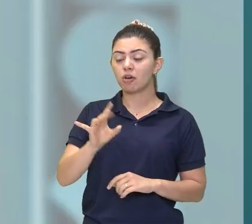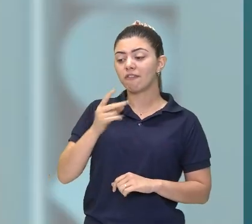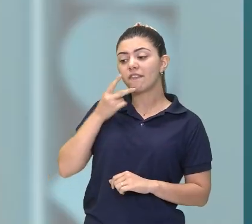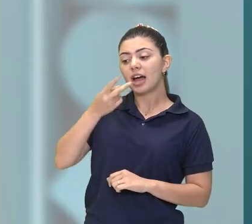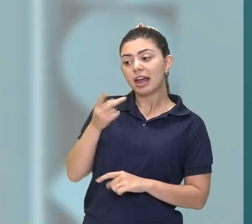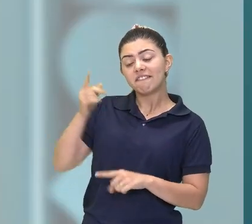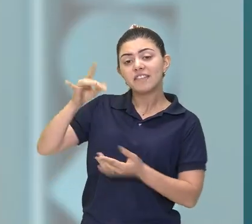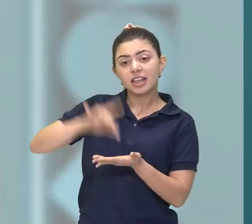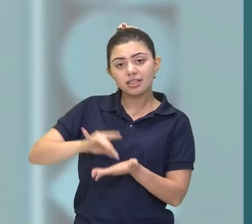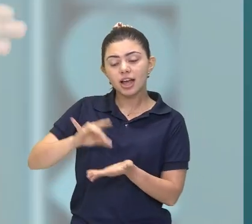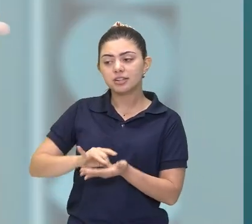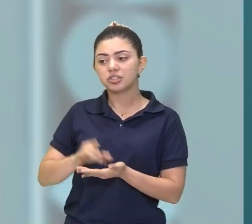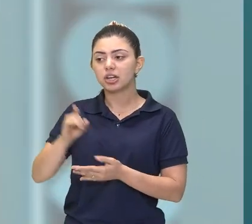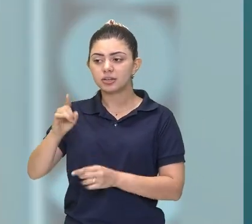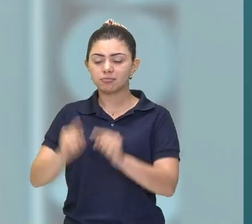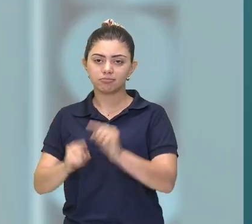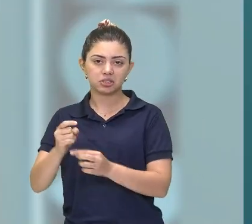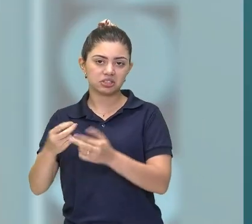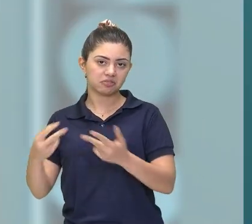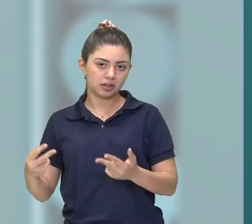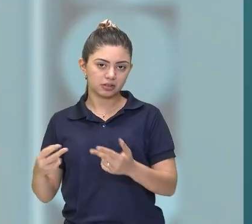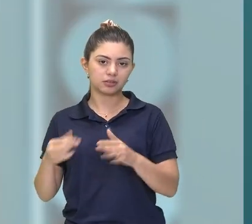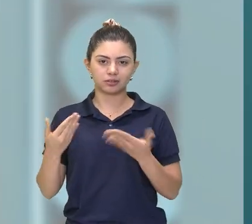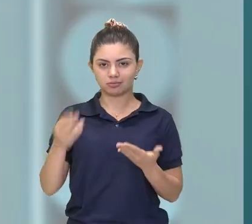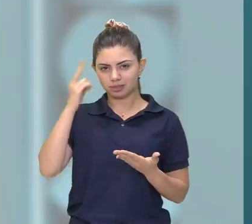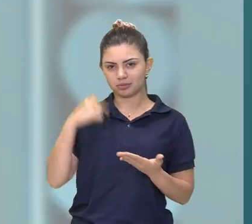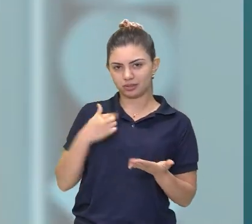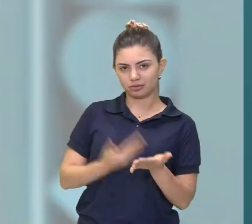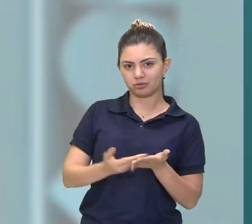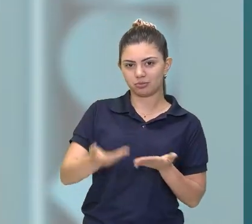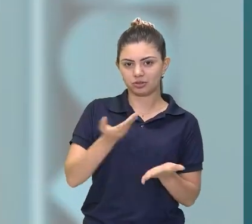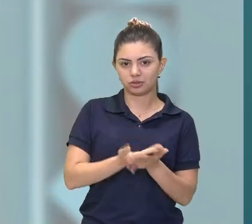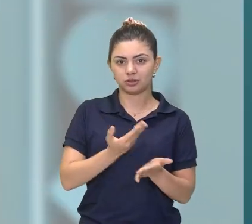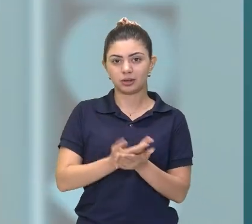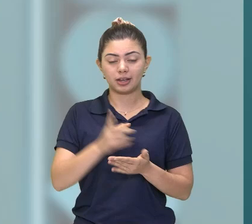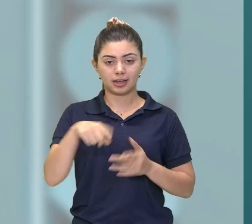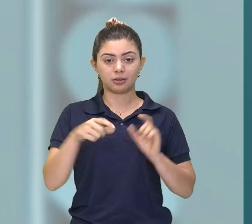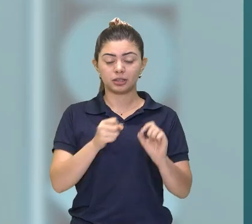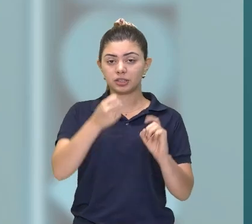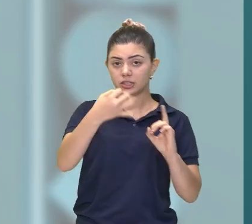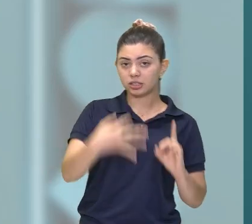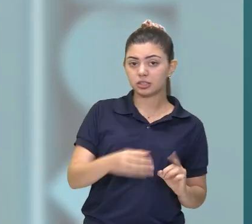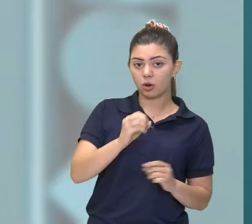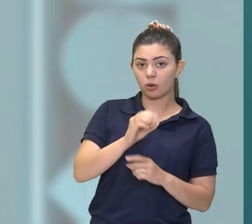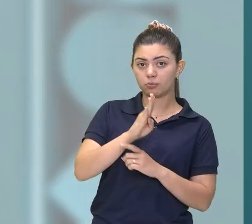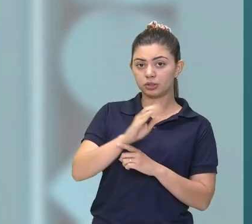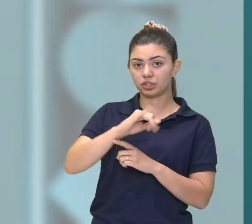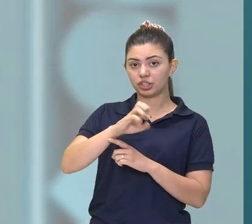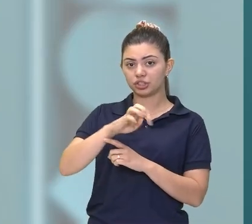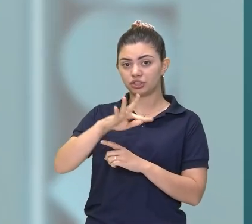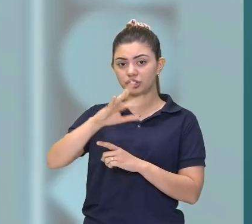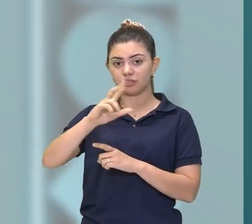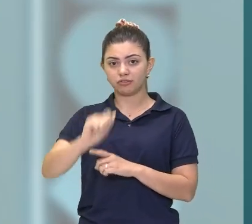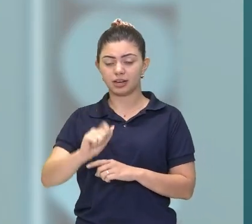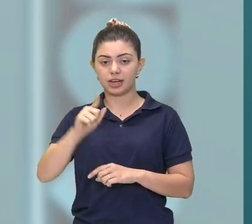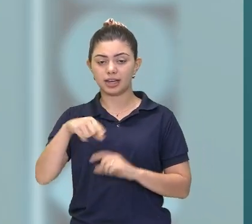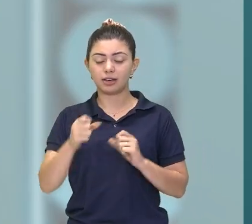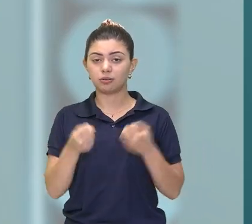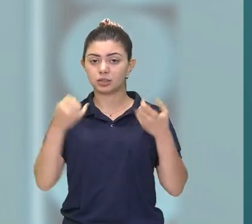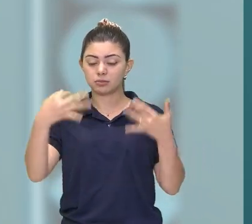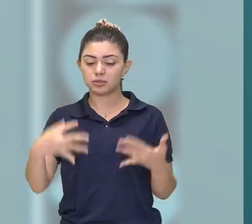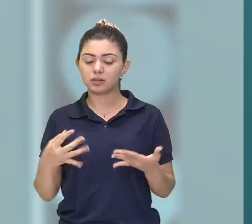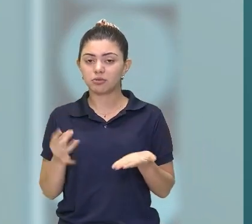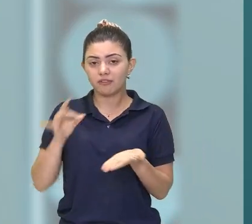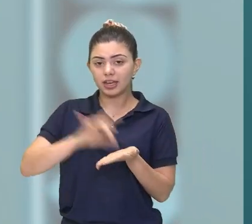que de fato é. Lembra que no início da aula eu disse, descrição objetiva é quando eu falo aquilo que de fato é. Quando